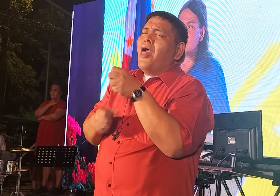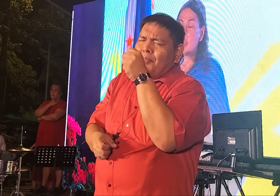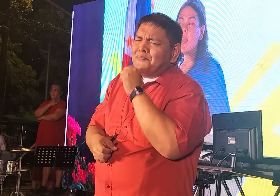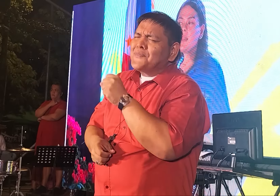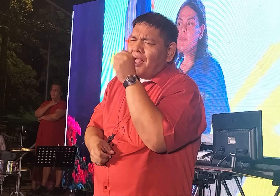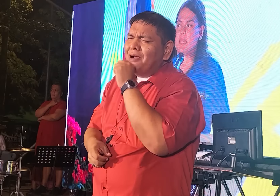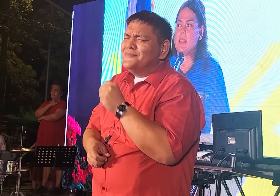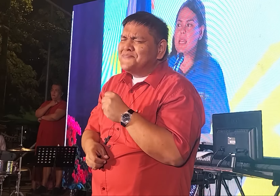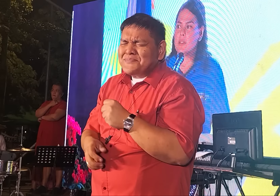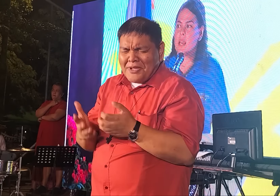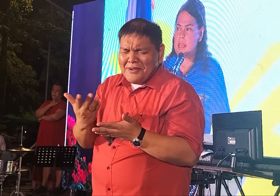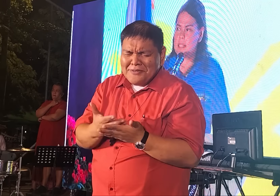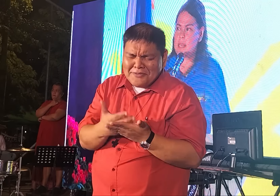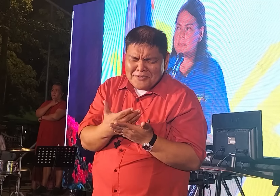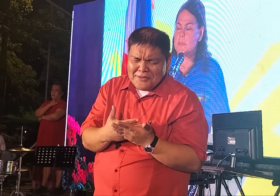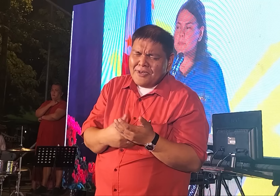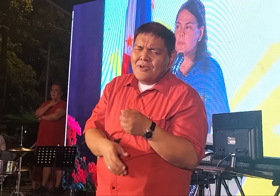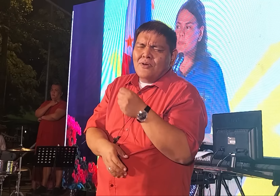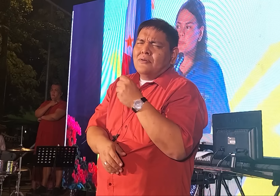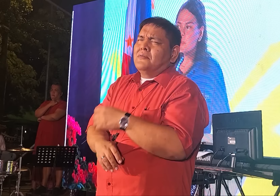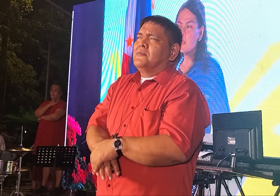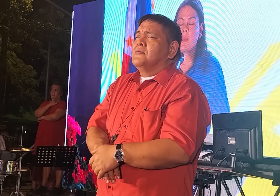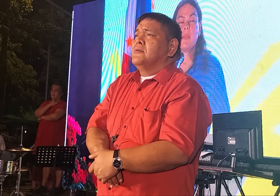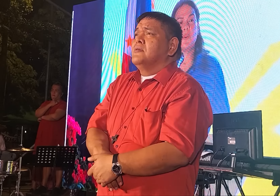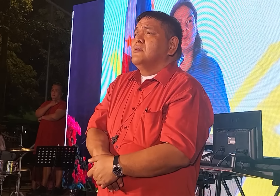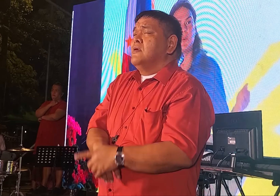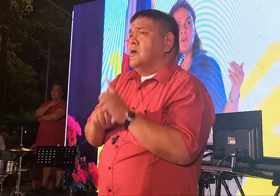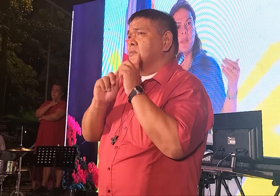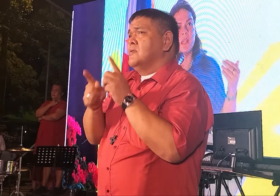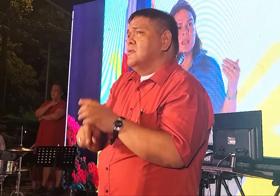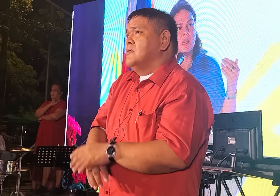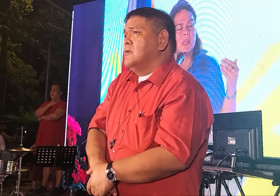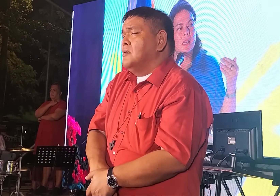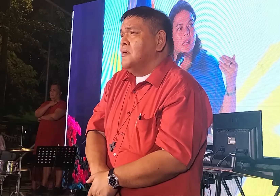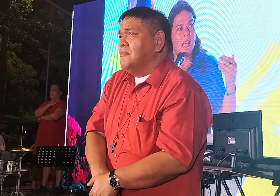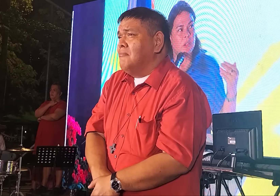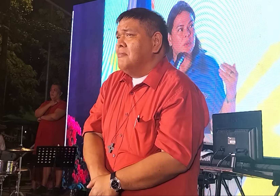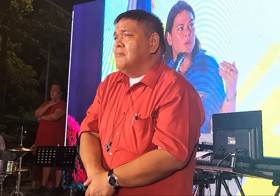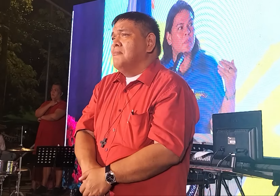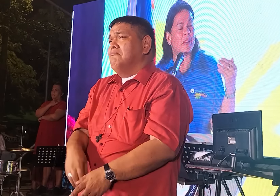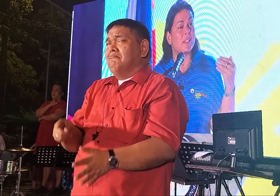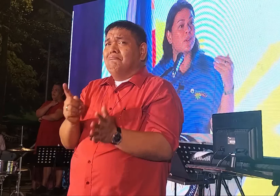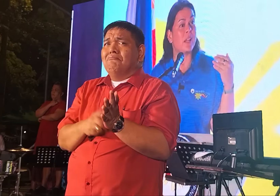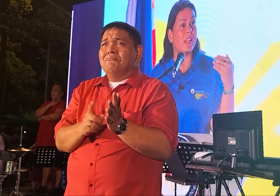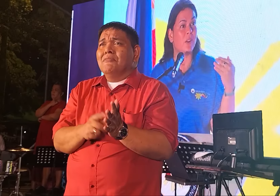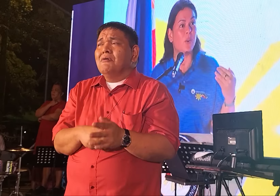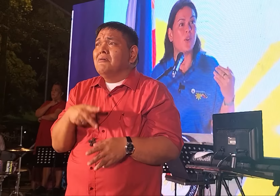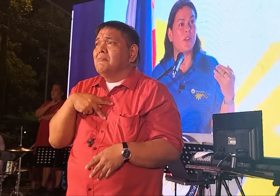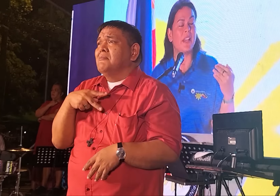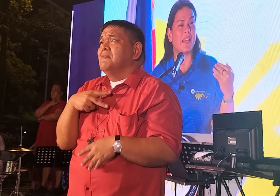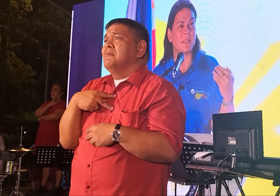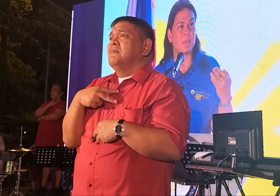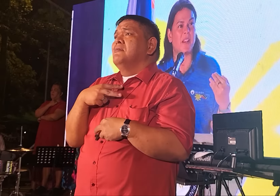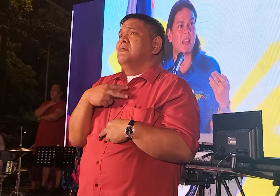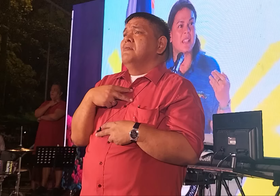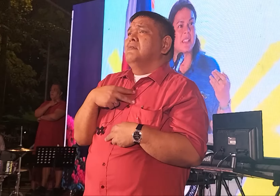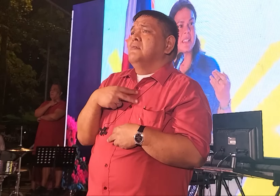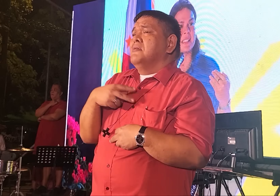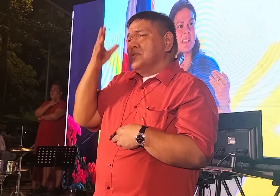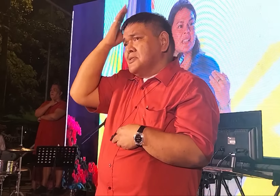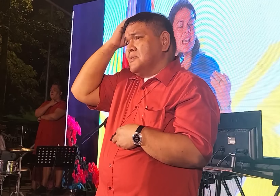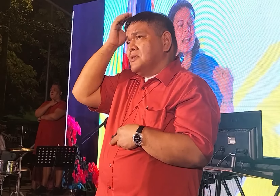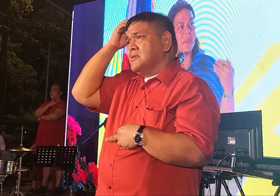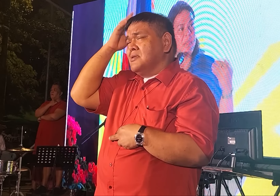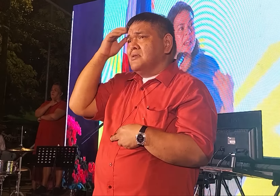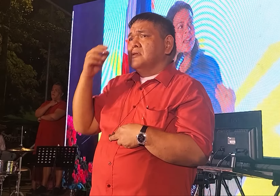cream, nakakapili tayo ng ice cream. Sabi ko, ito, personal ko na